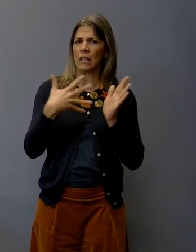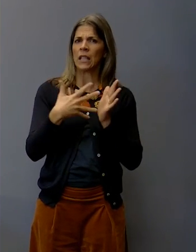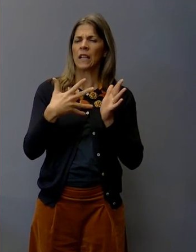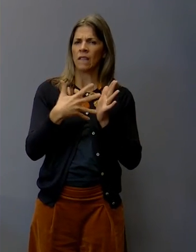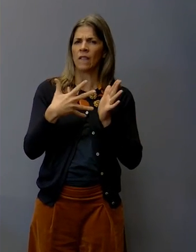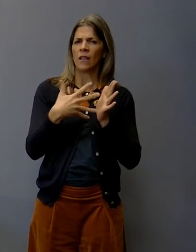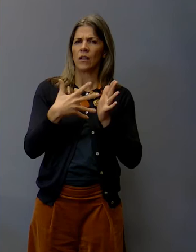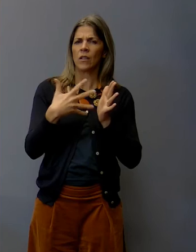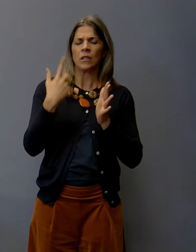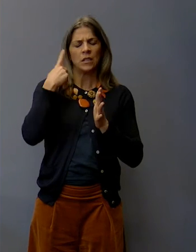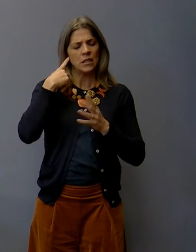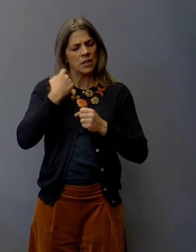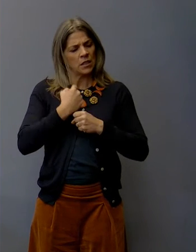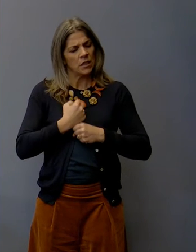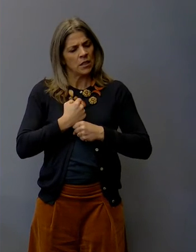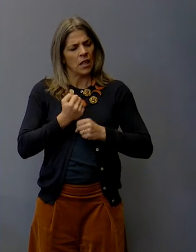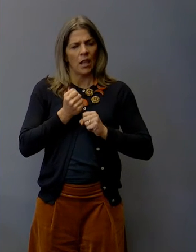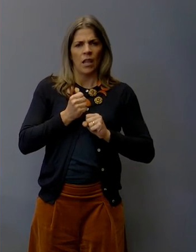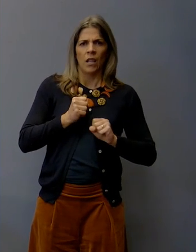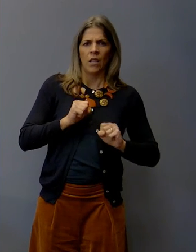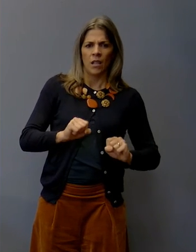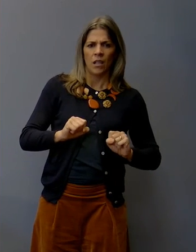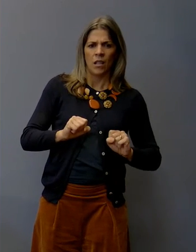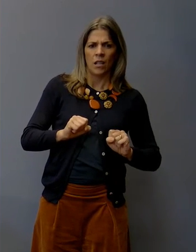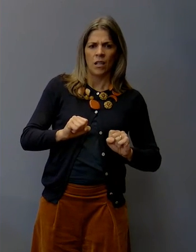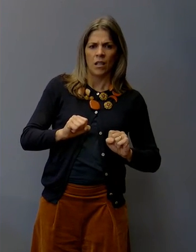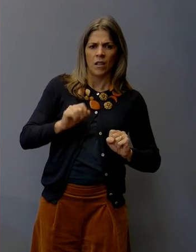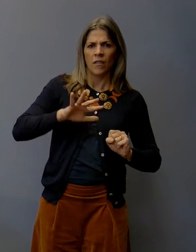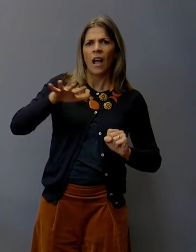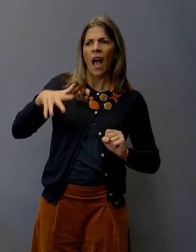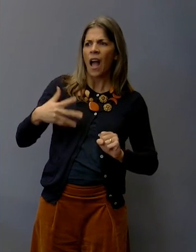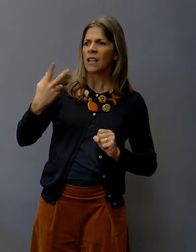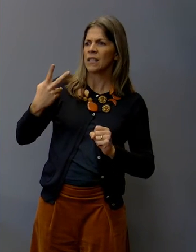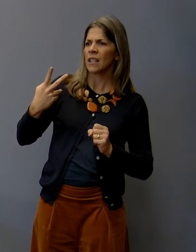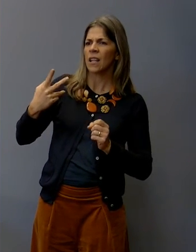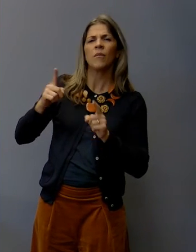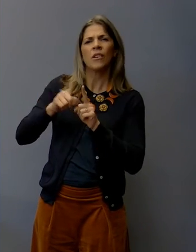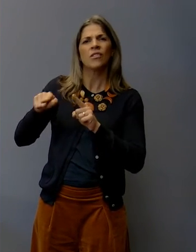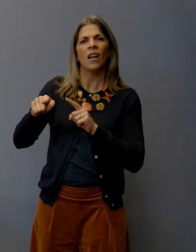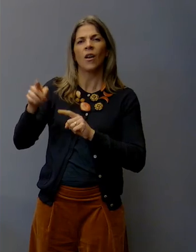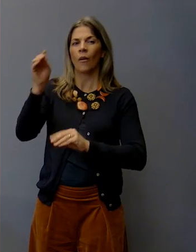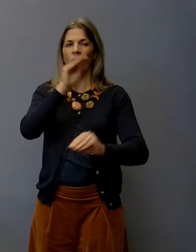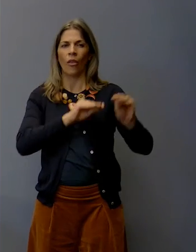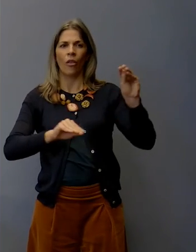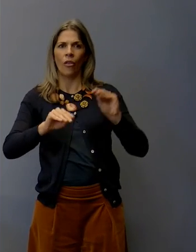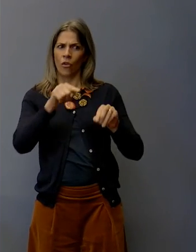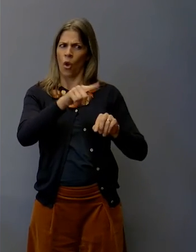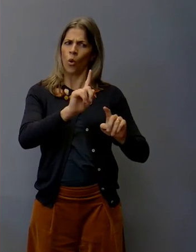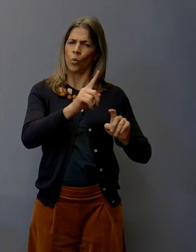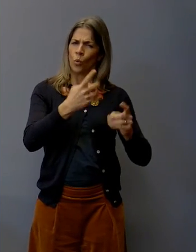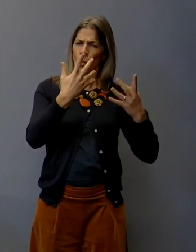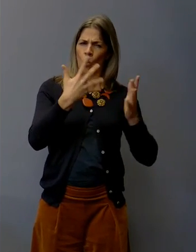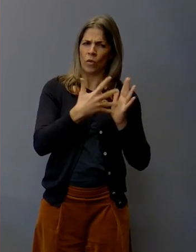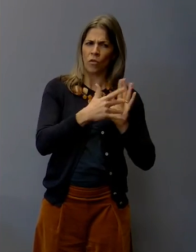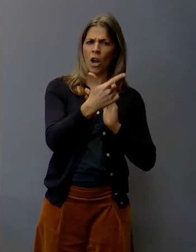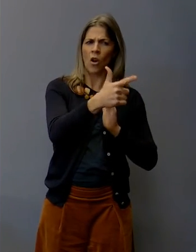lì vicino e magari ancora un po più sfigato gli spacciatori d'illusioni funzionano fortemente con questi